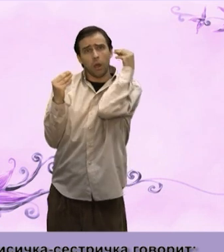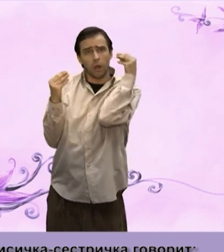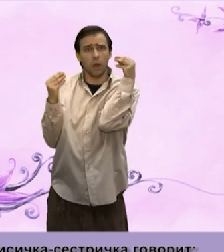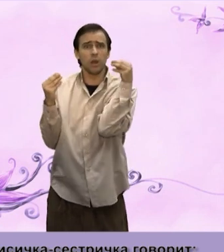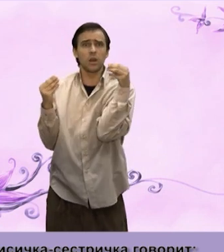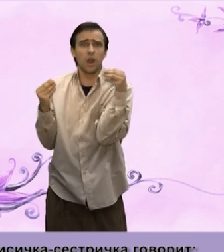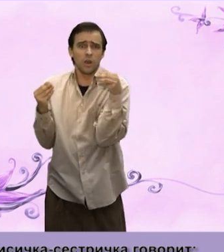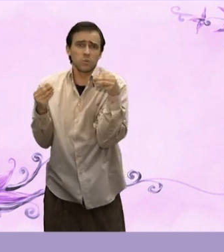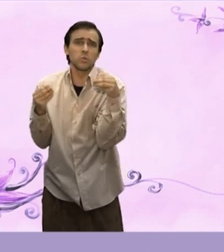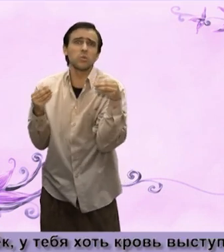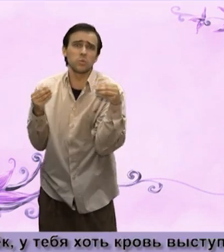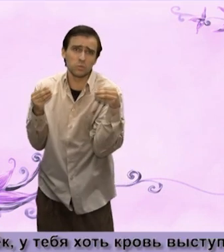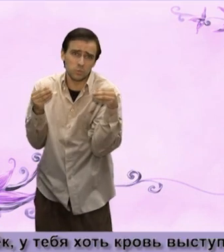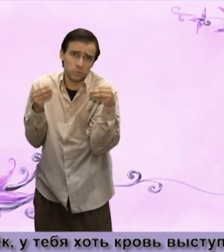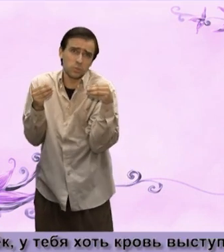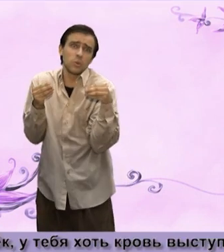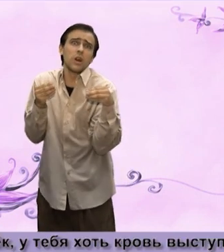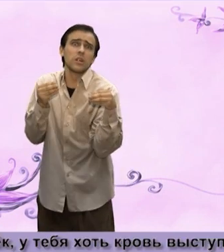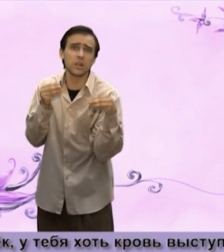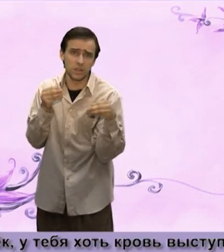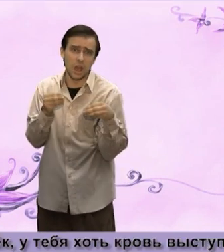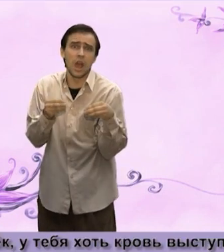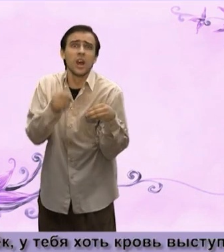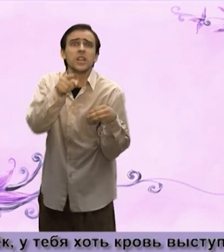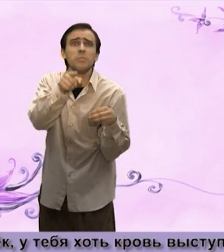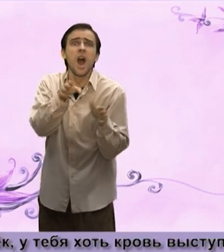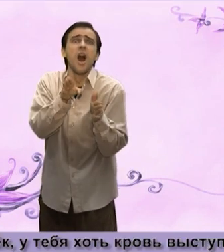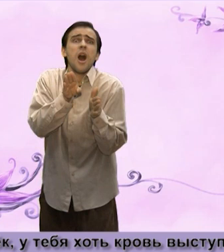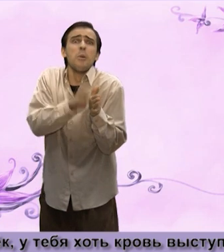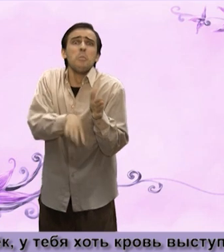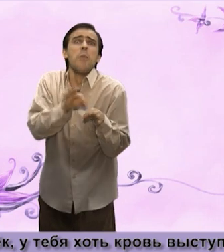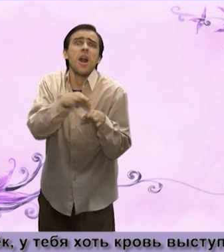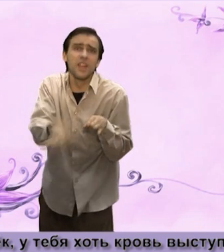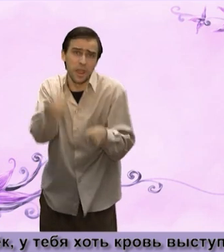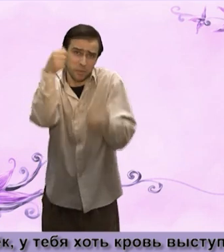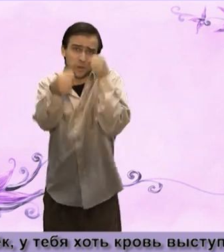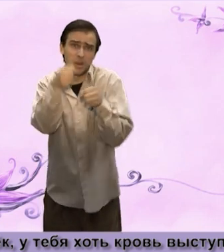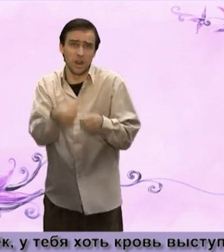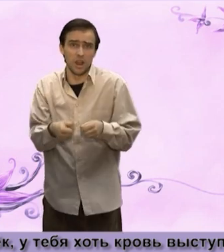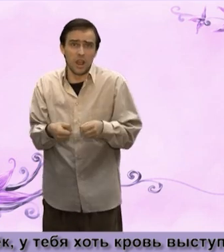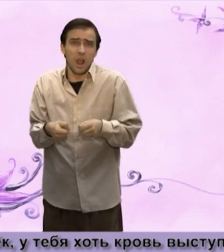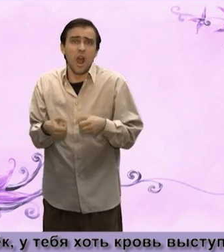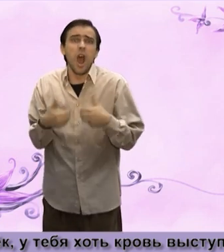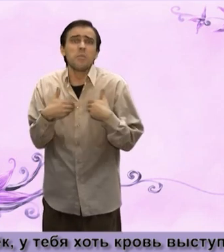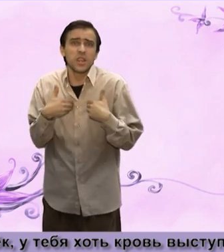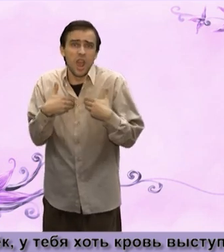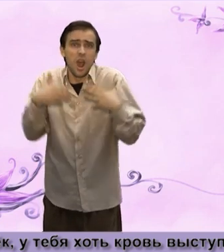Лисичка-сестричка говорит: «Куманек, у тебя хоть кровь выступила, а у